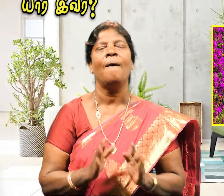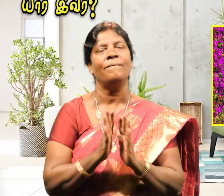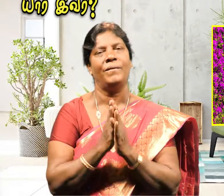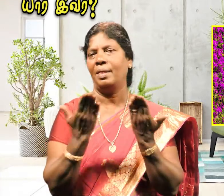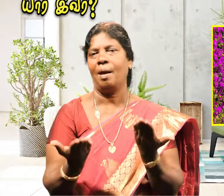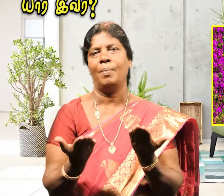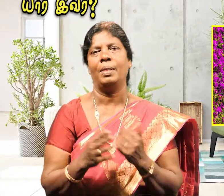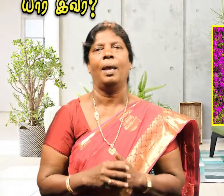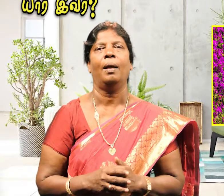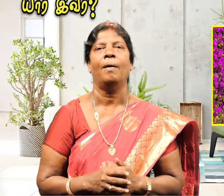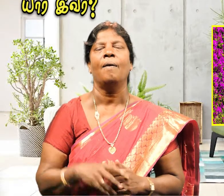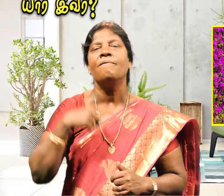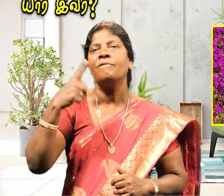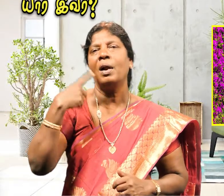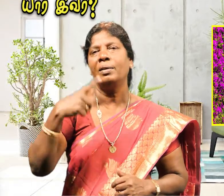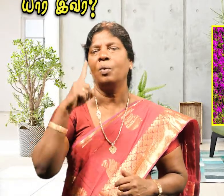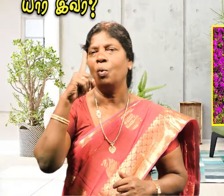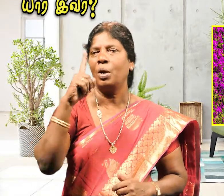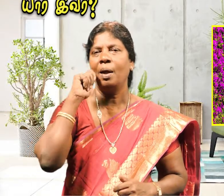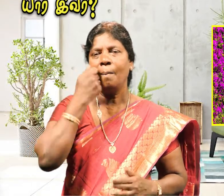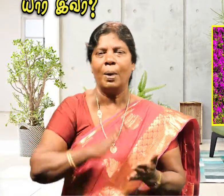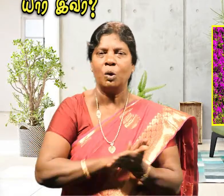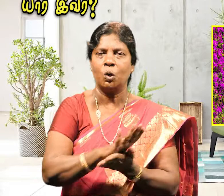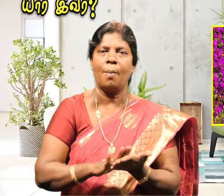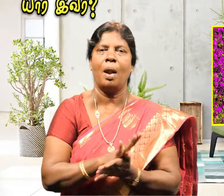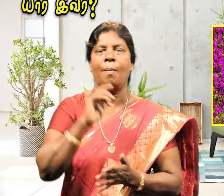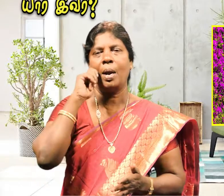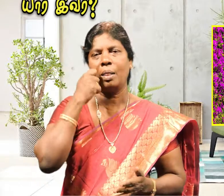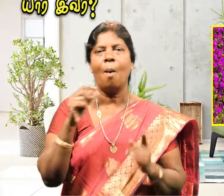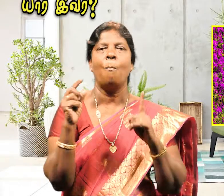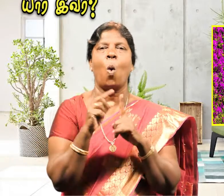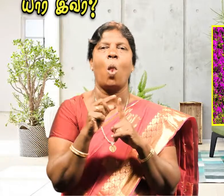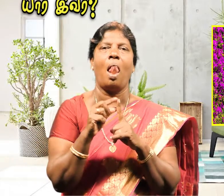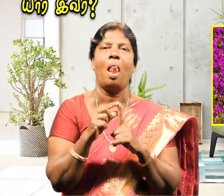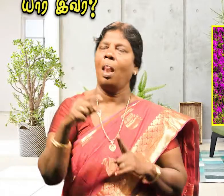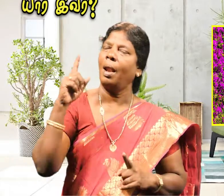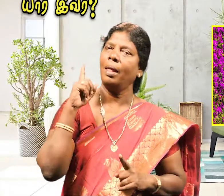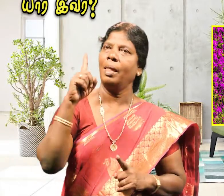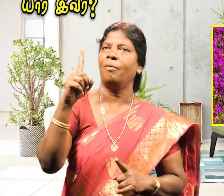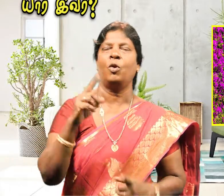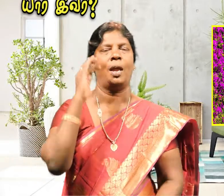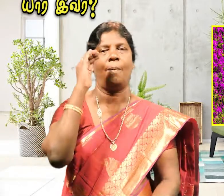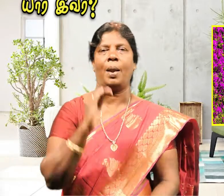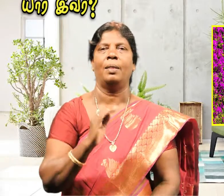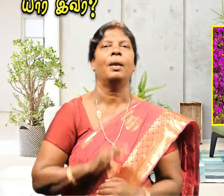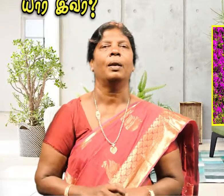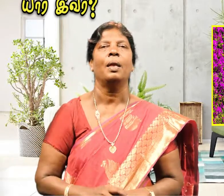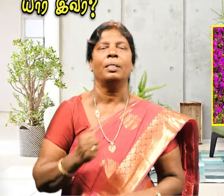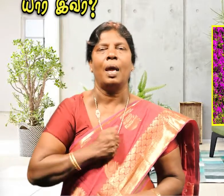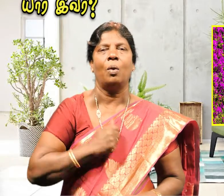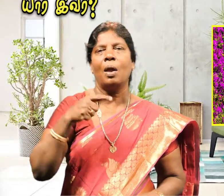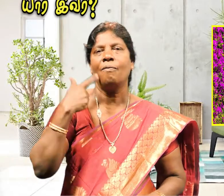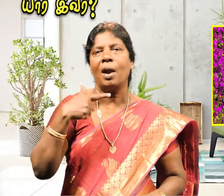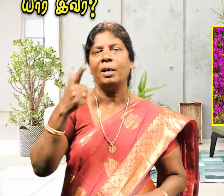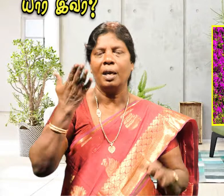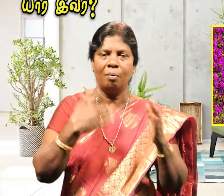ஆனால் வேதாகமத்தில் வாழ்ந்த ஒரு பரிசுத்தமான மனிதர், பவுல் என்கிற கடவுளுடைய மனிதர்,